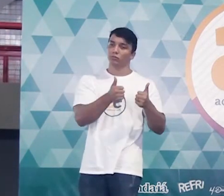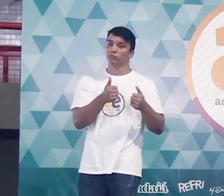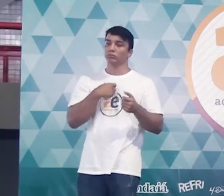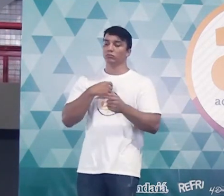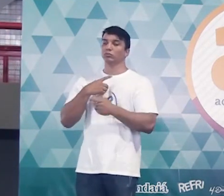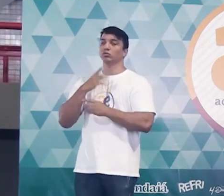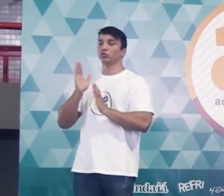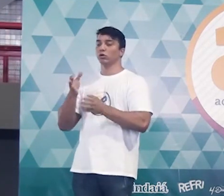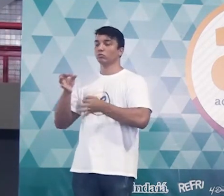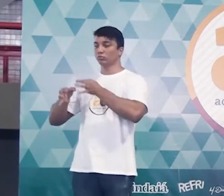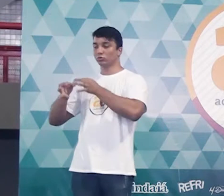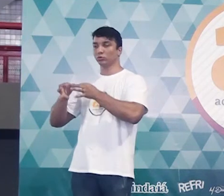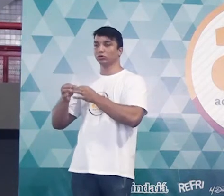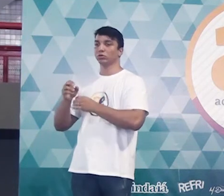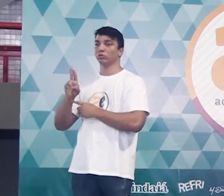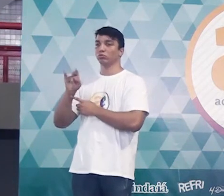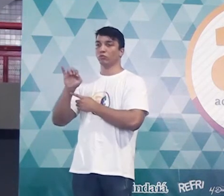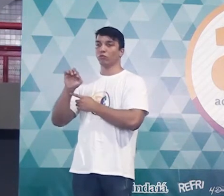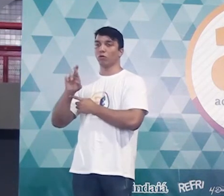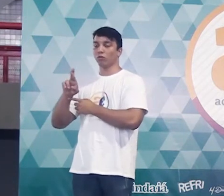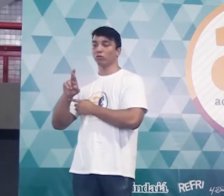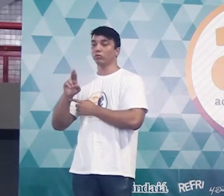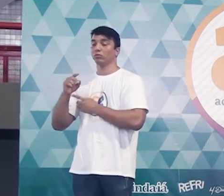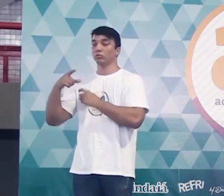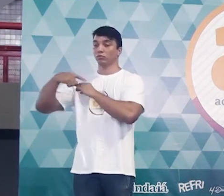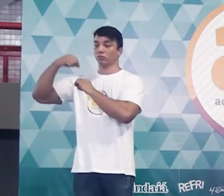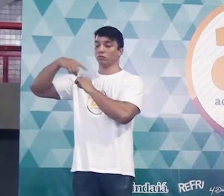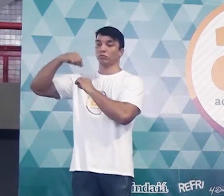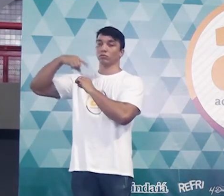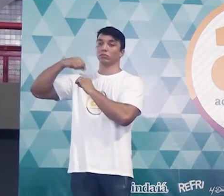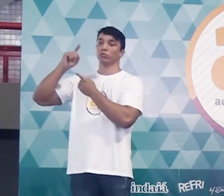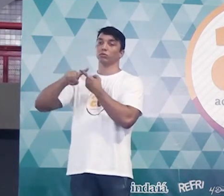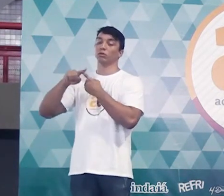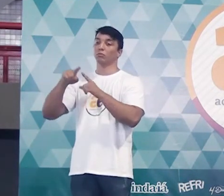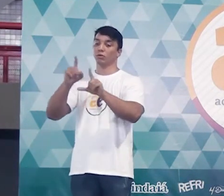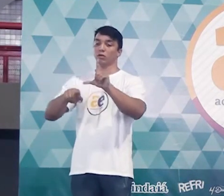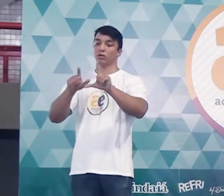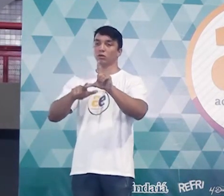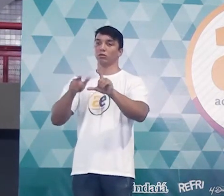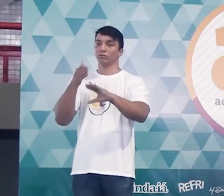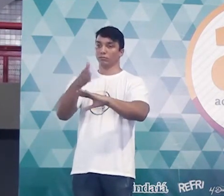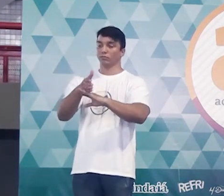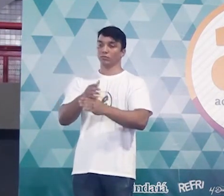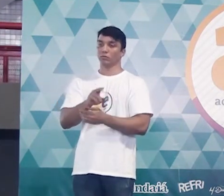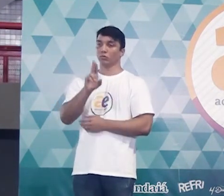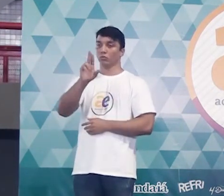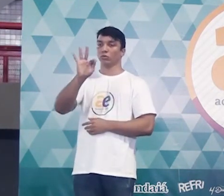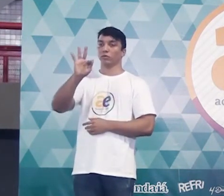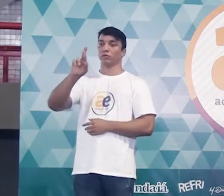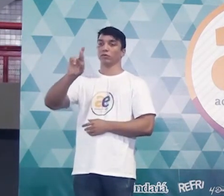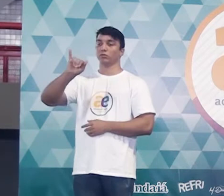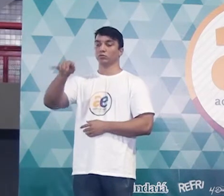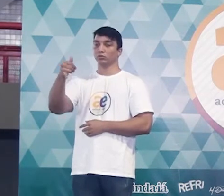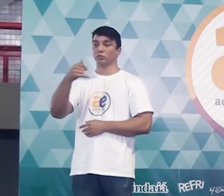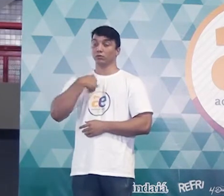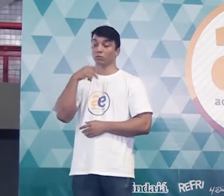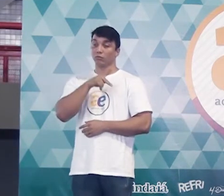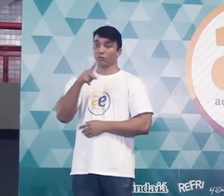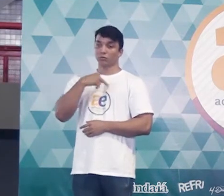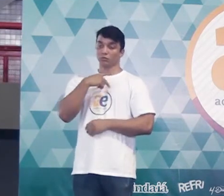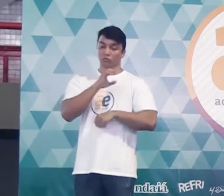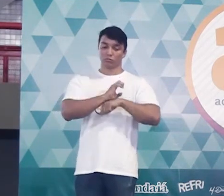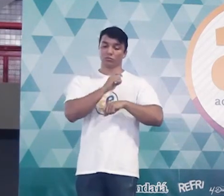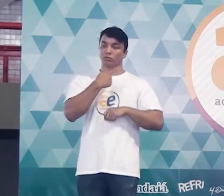em Direito pela Unifor e sou formado em Letras pela FVJ. Inclusive, eu sou professor do